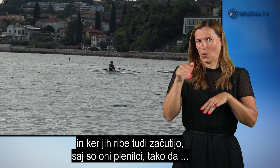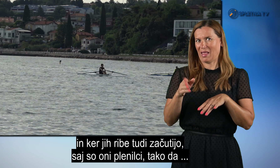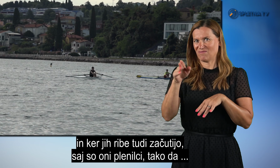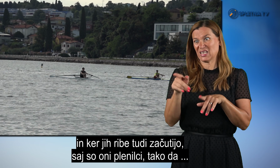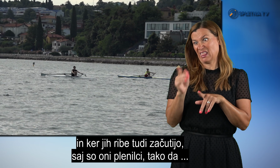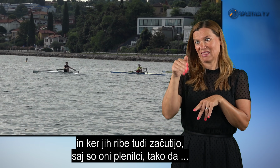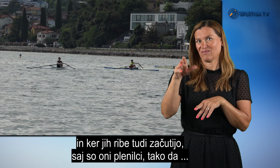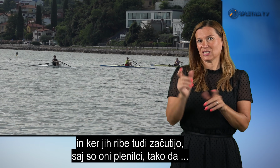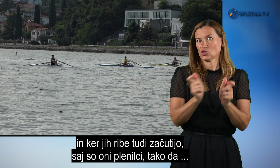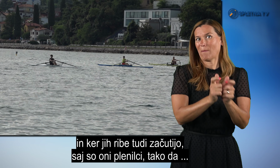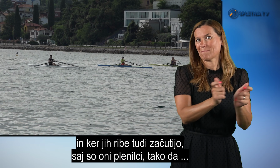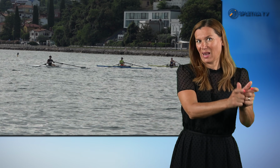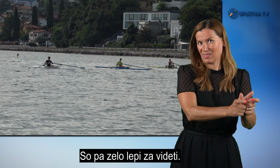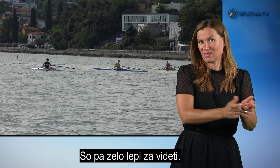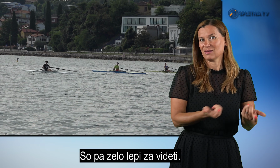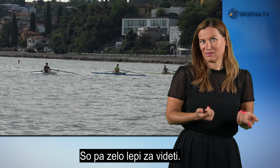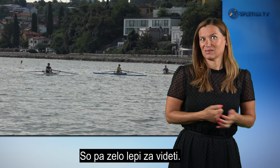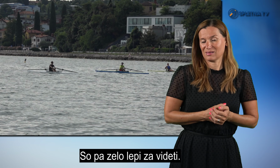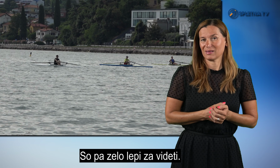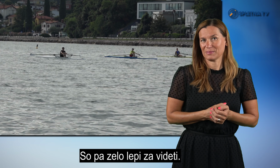oni plenilci, tako da